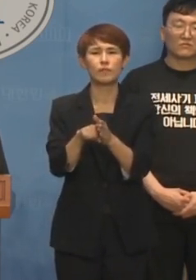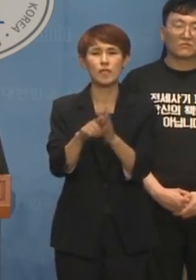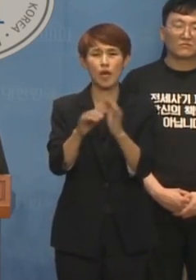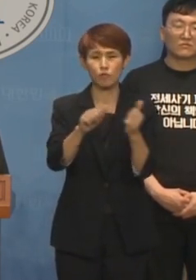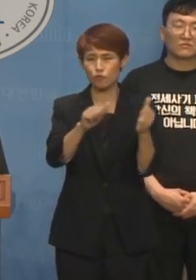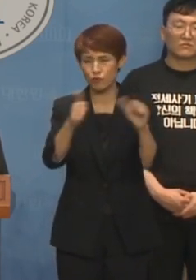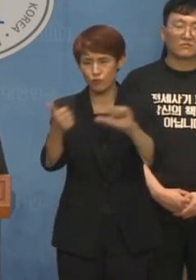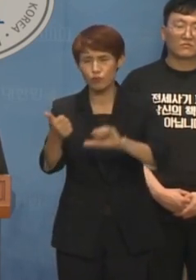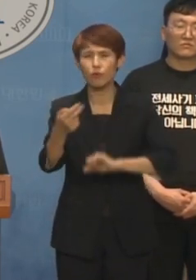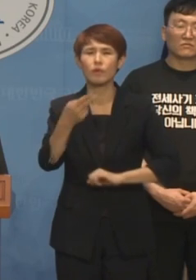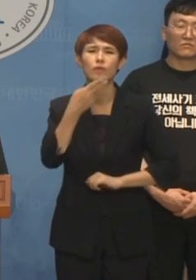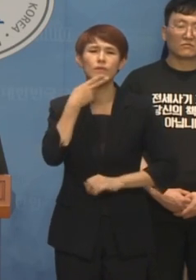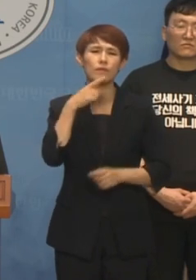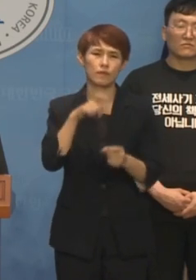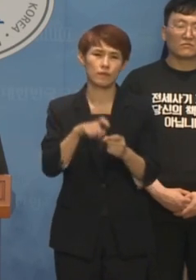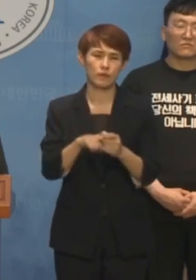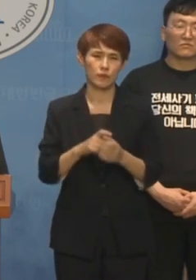죽어나가지 않도록